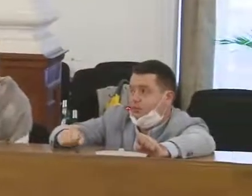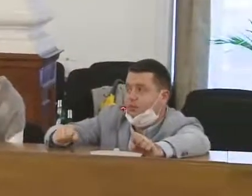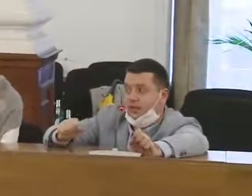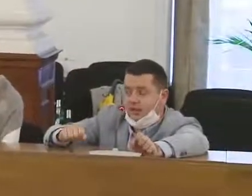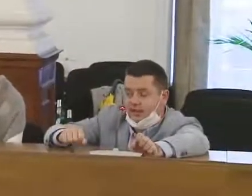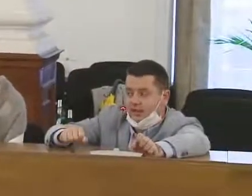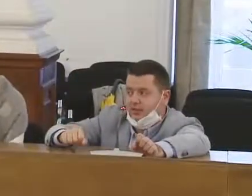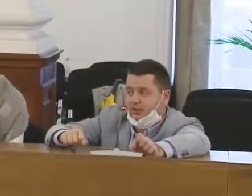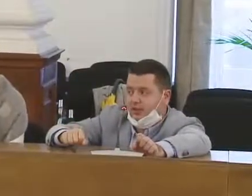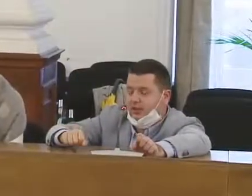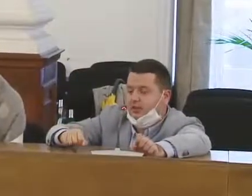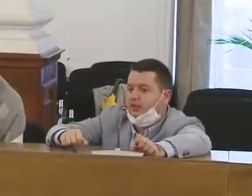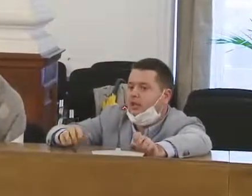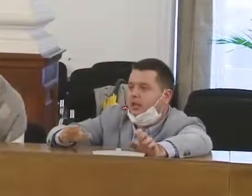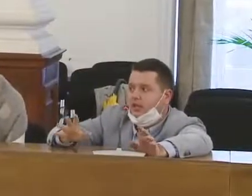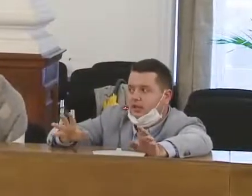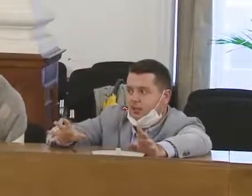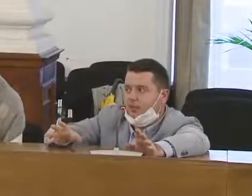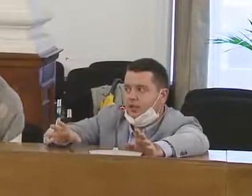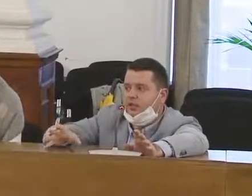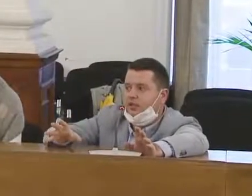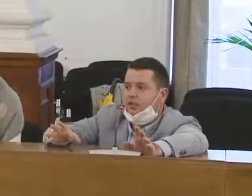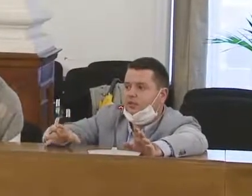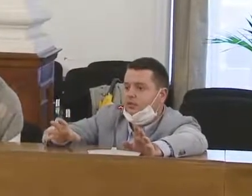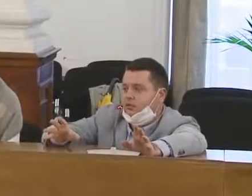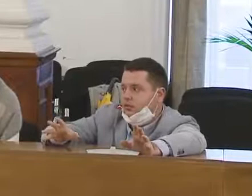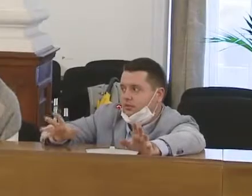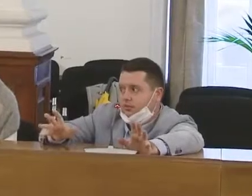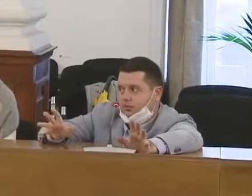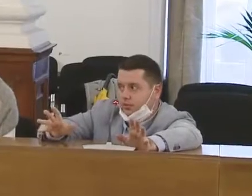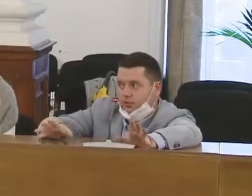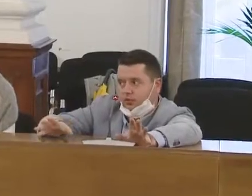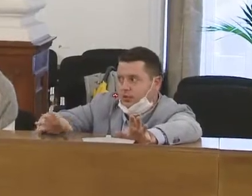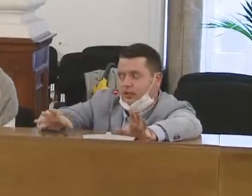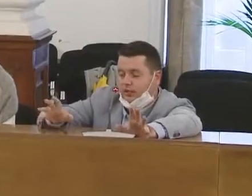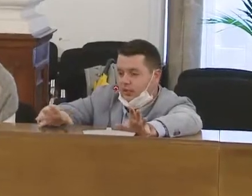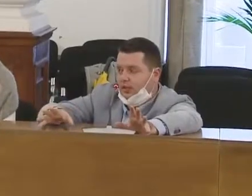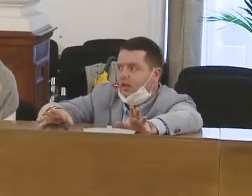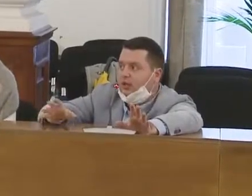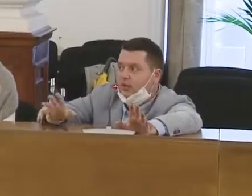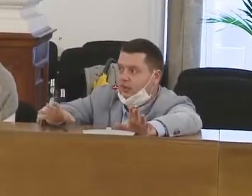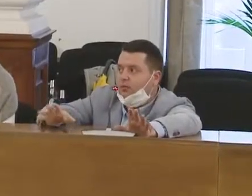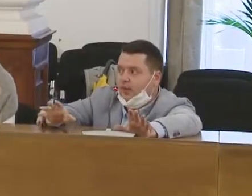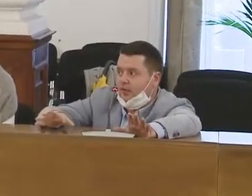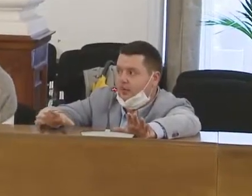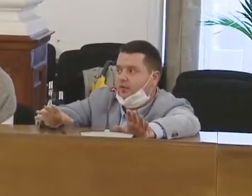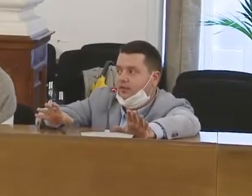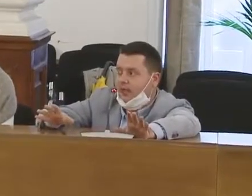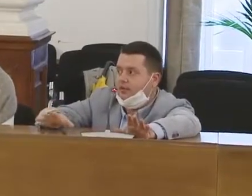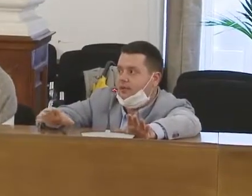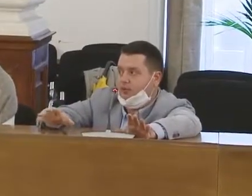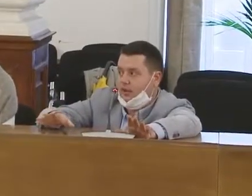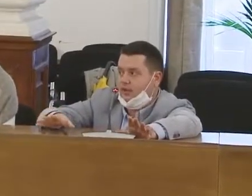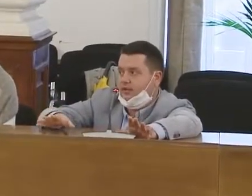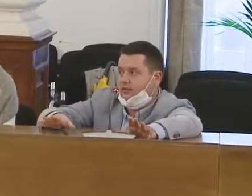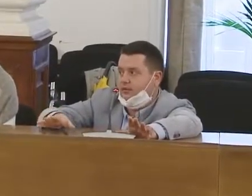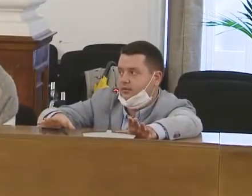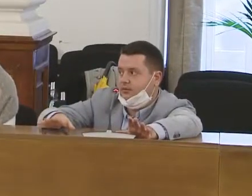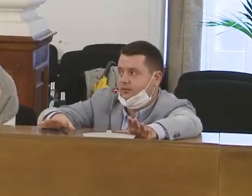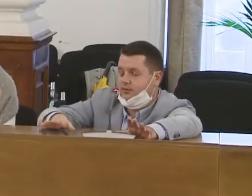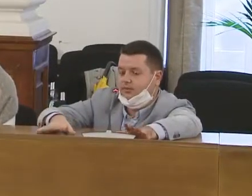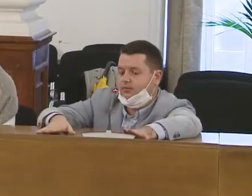им казват, обърнете се към GP-тата и те попадат в един опорочен кръг. Какво правим в такава